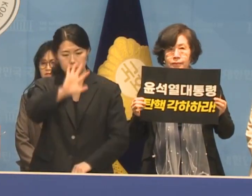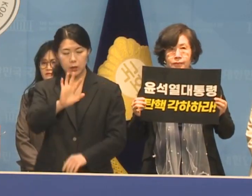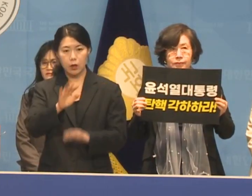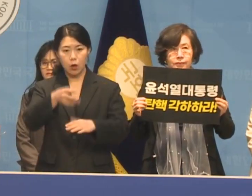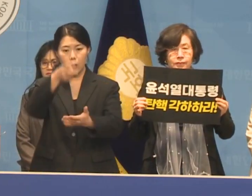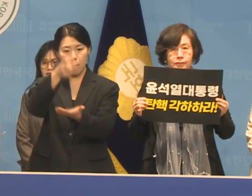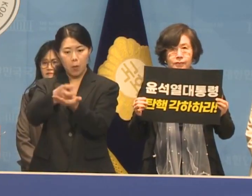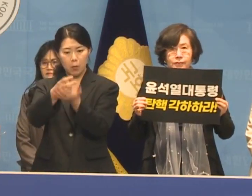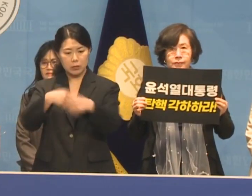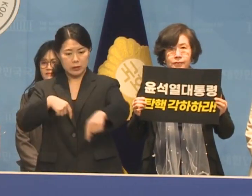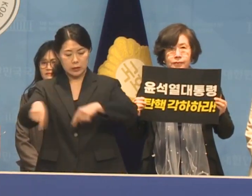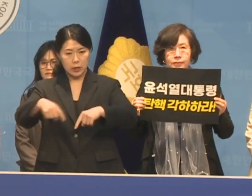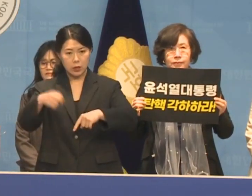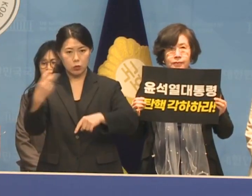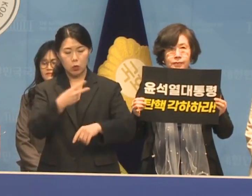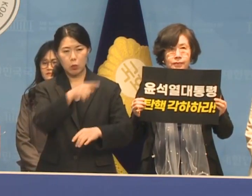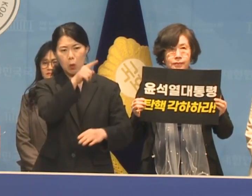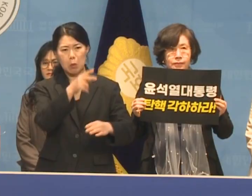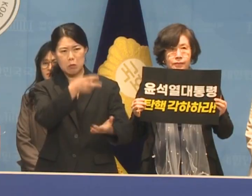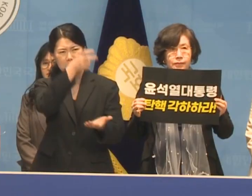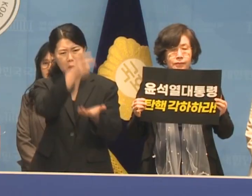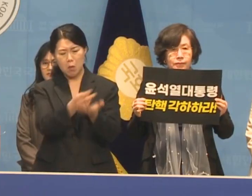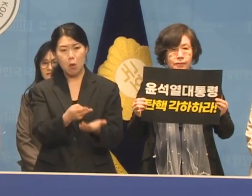지배냐 아니면 무법천지의